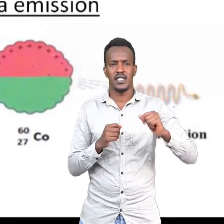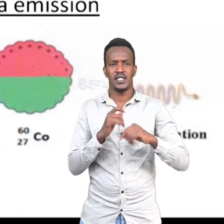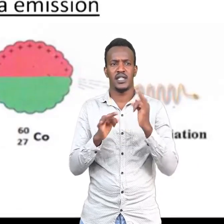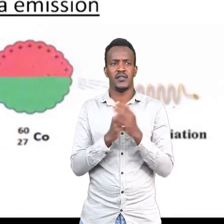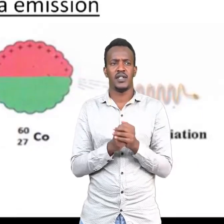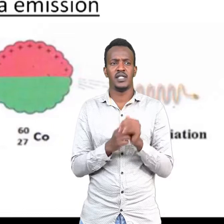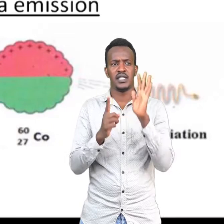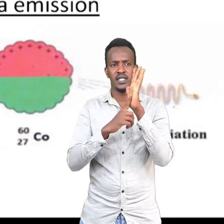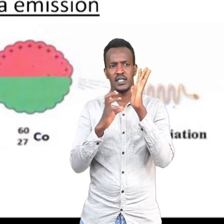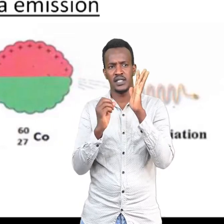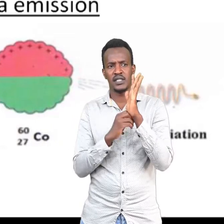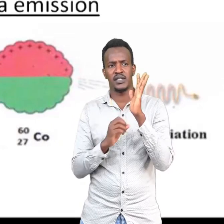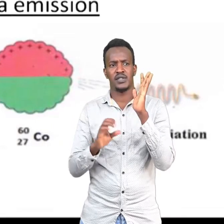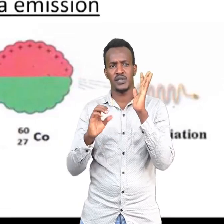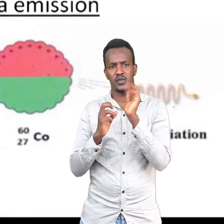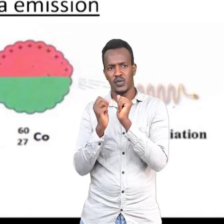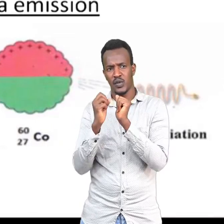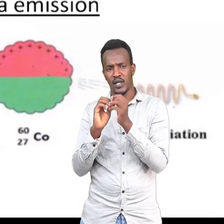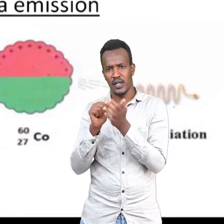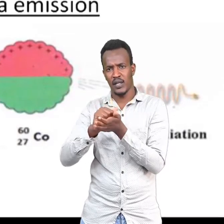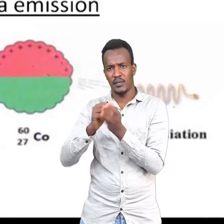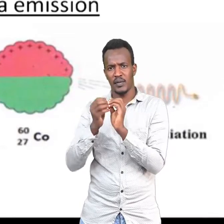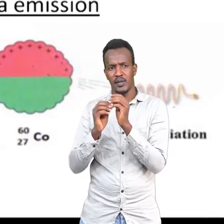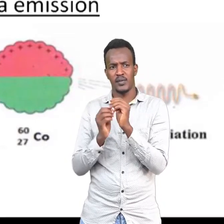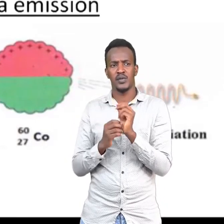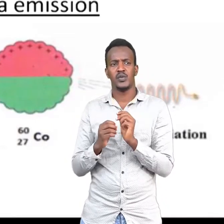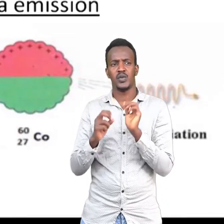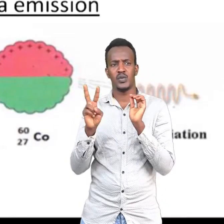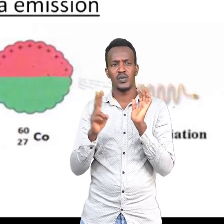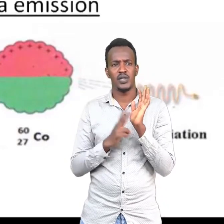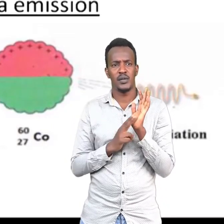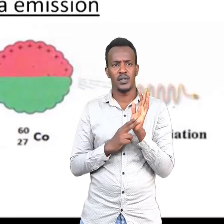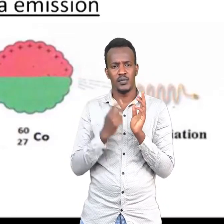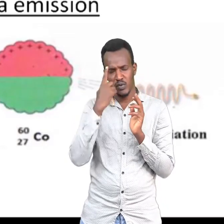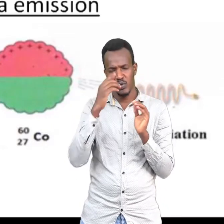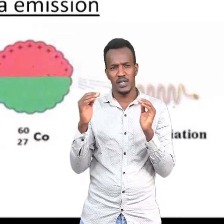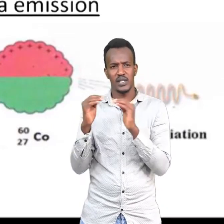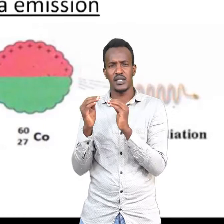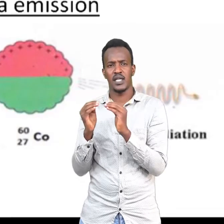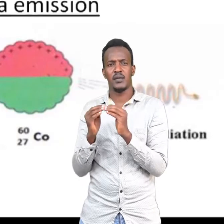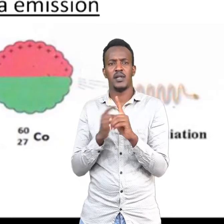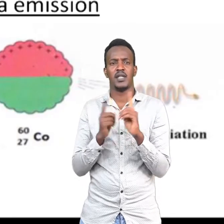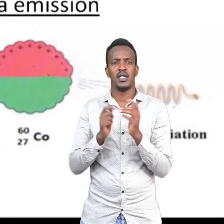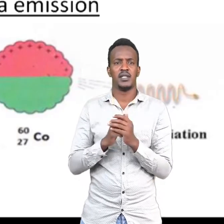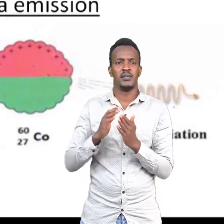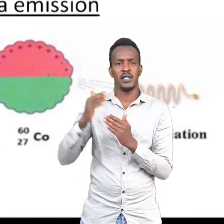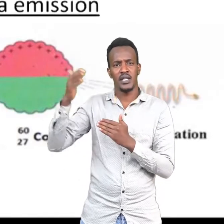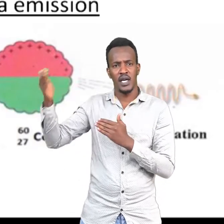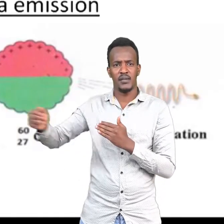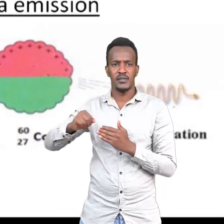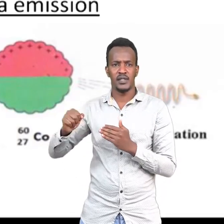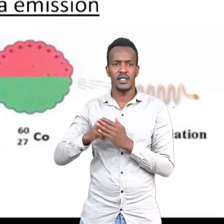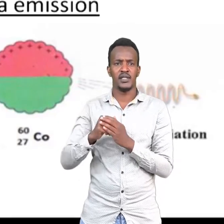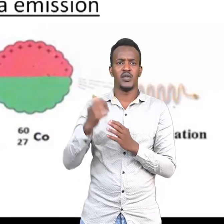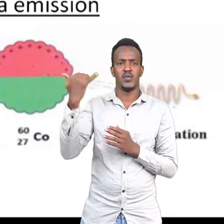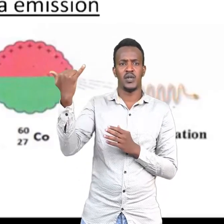mass numberkeedu yahay atomic numberkeeduna 27 dhigkayga markuu dhacayna waa isla cobaltkii 60 iyo 27 ah laakiin qaybta shan waxaa la socota plus